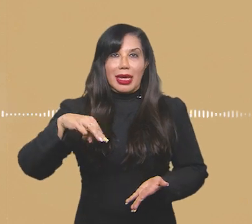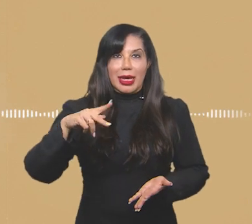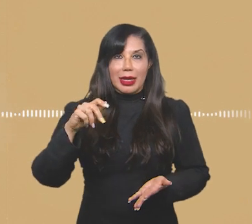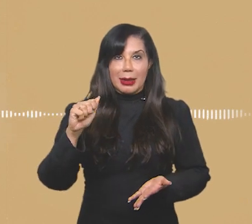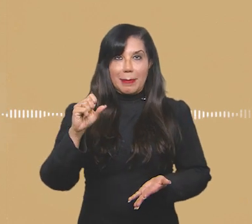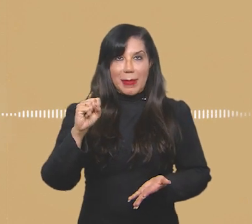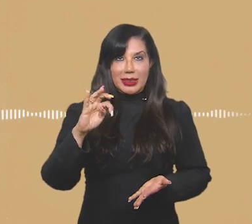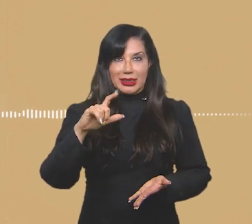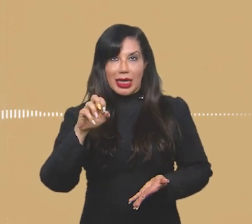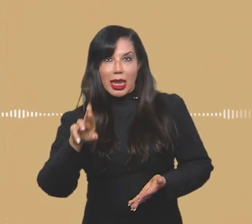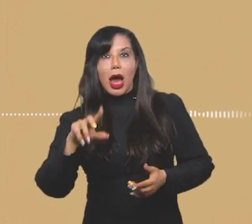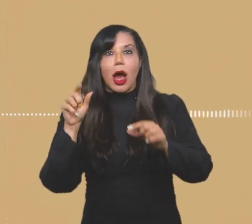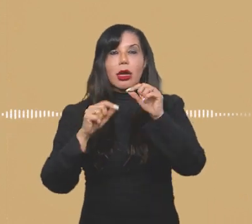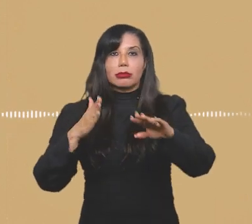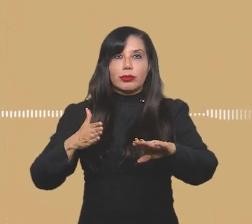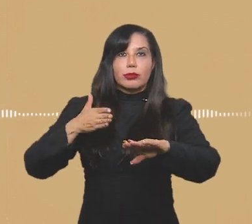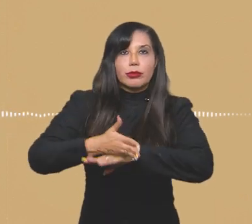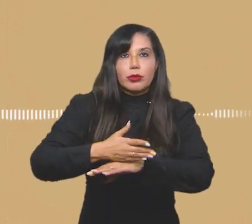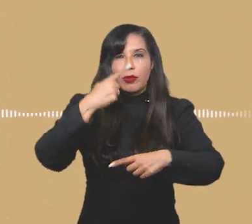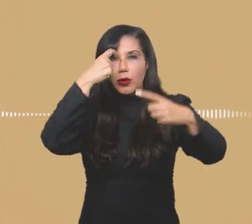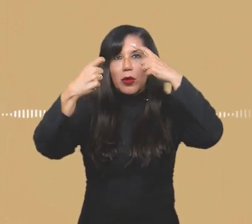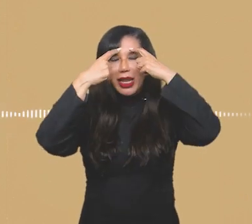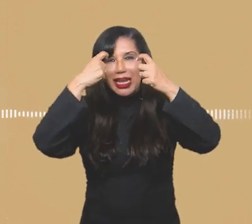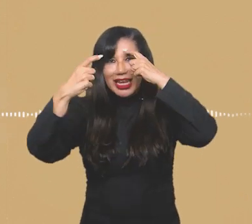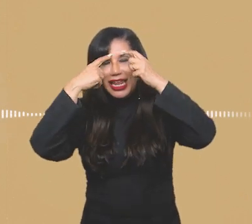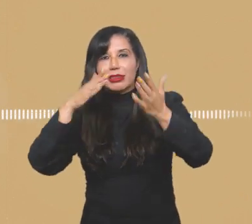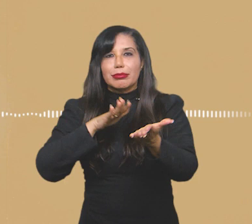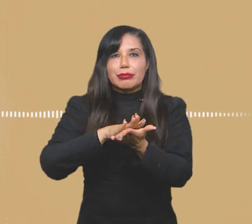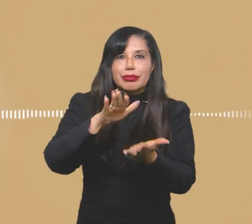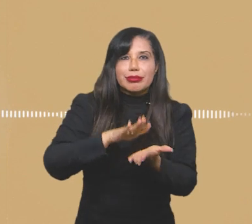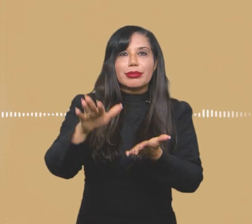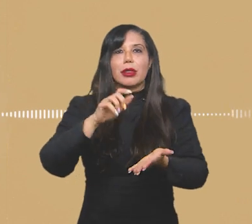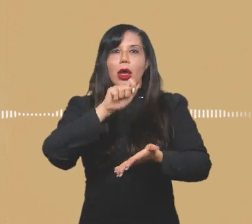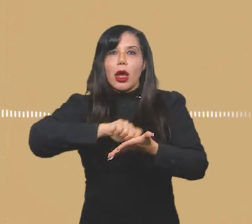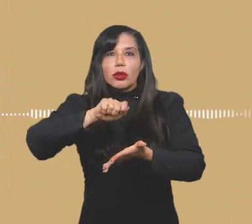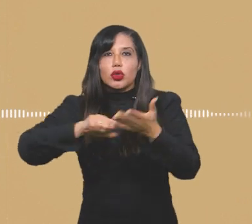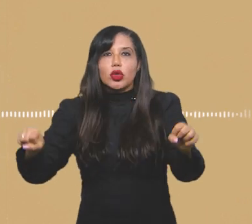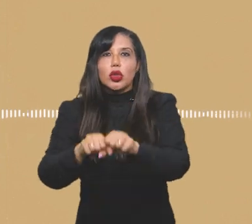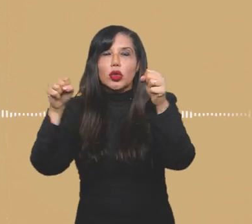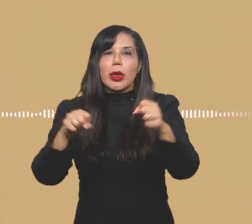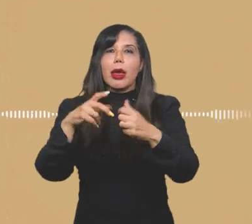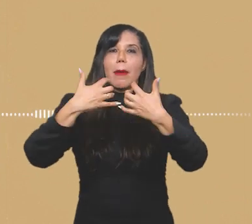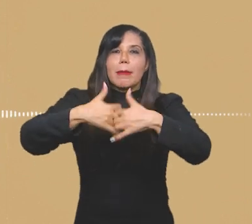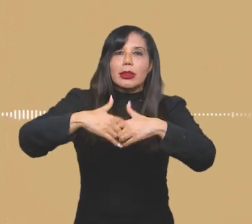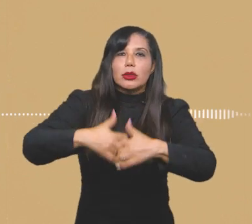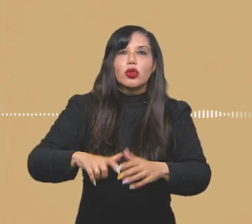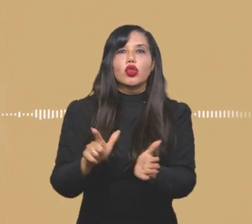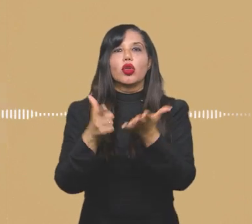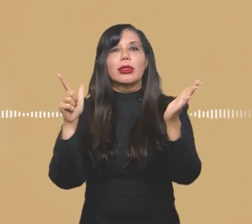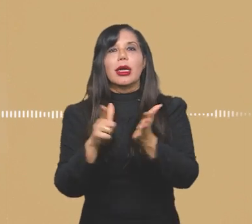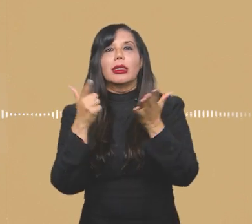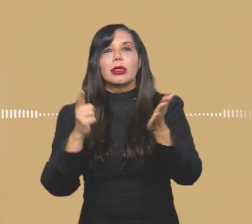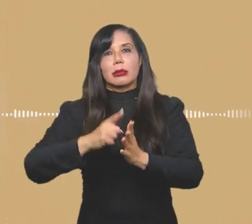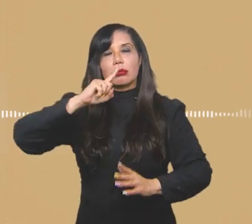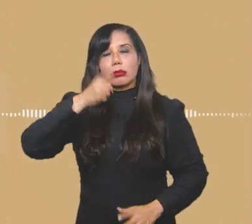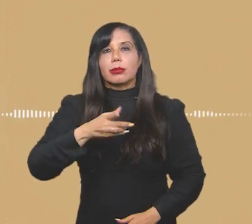Empastelar é o termo usado quando ocorre uma intervenção violenta nas gráficas ou redações, com a destruição dos equipamentos dos